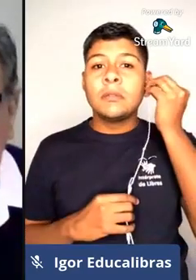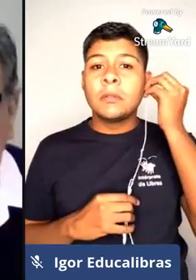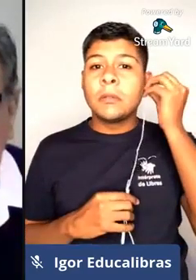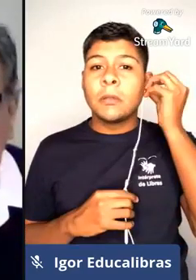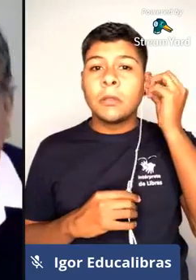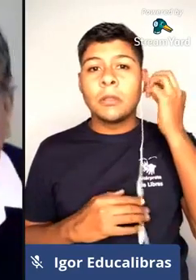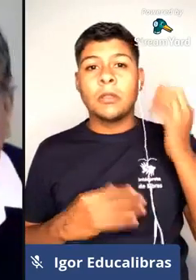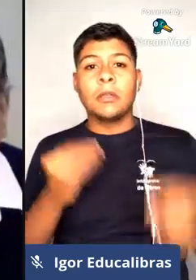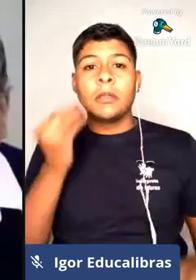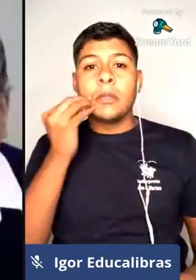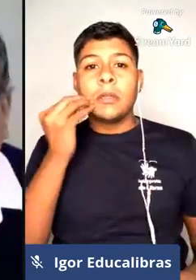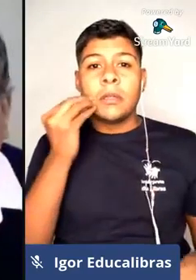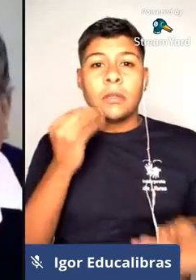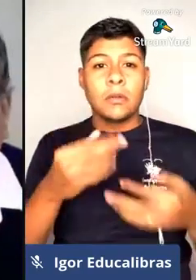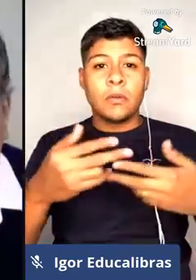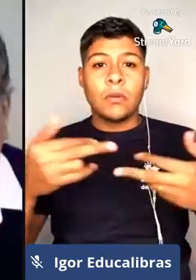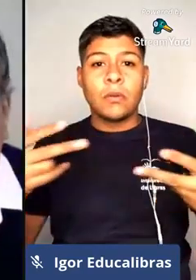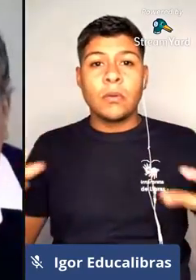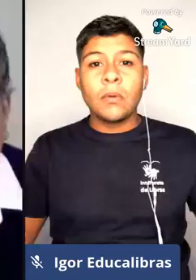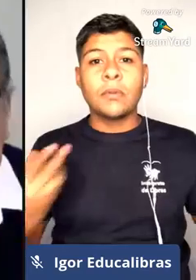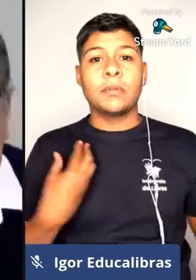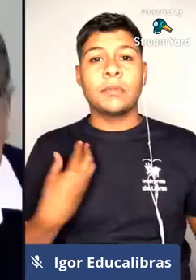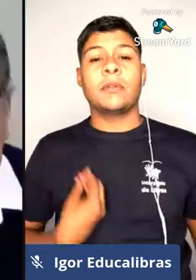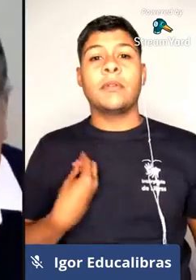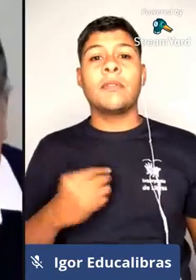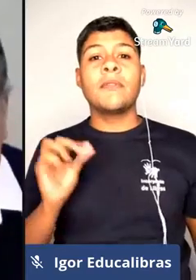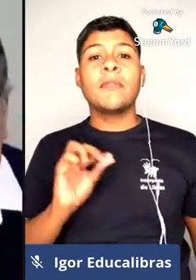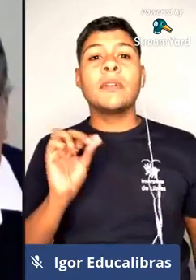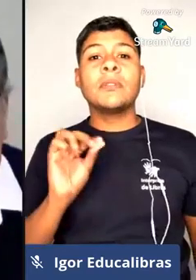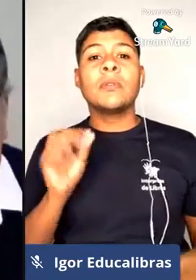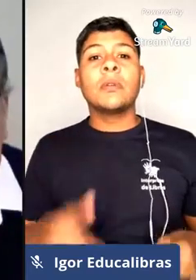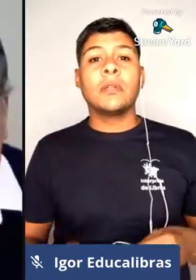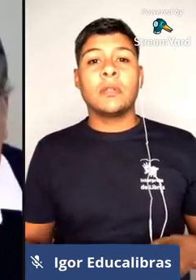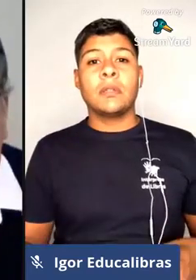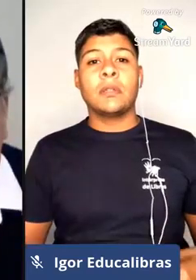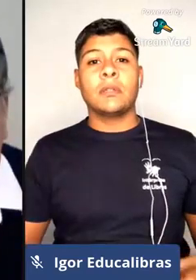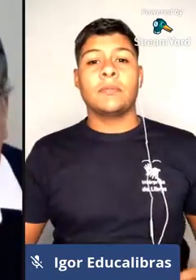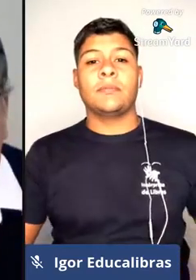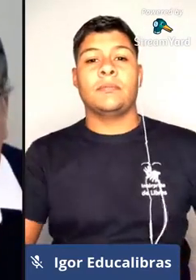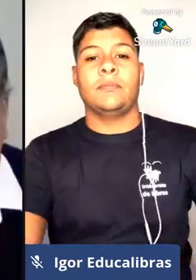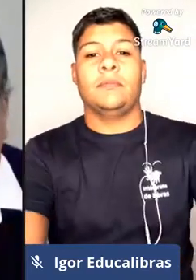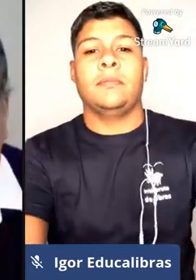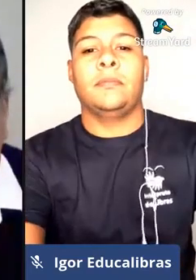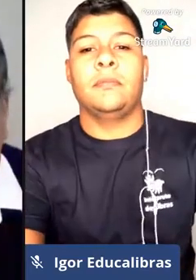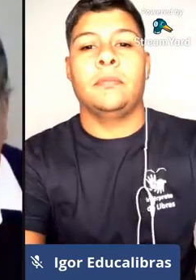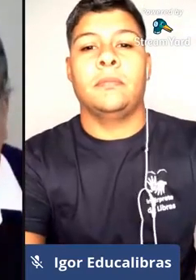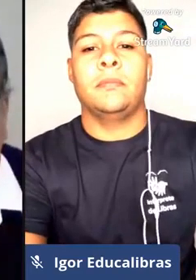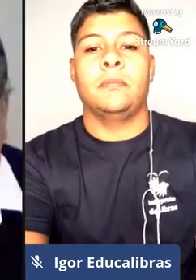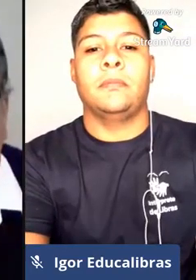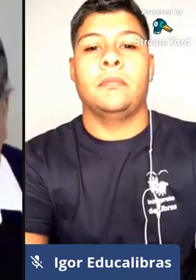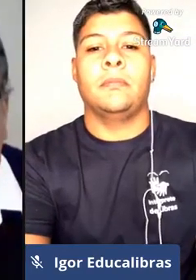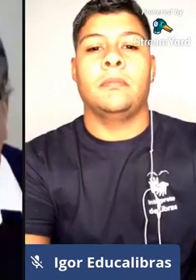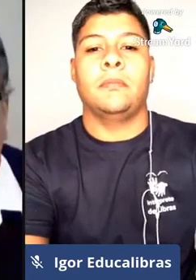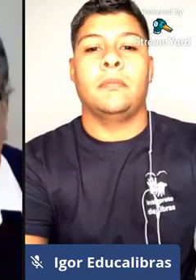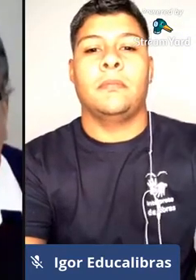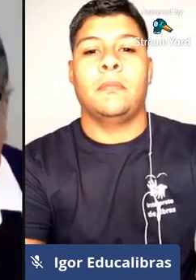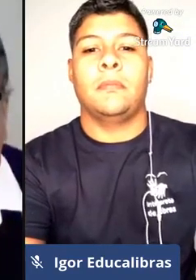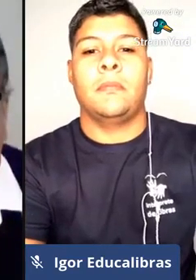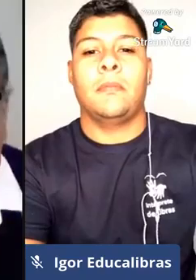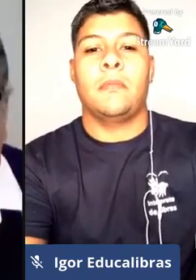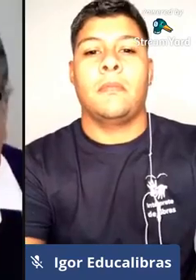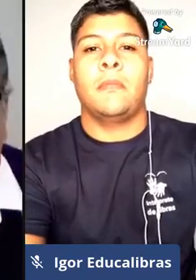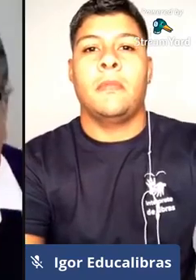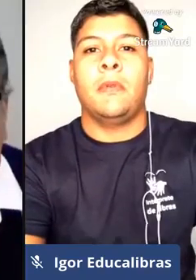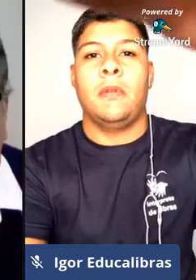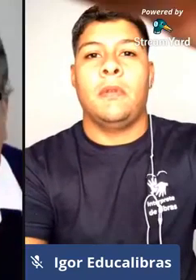muita coisa, que é o que a gente fez. Né? Fizemos muita coisa nessa gestão, né? Avançamos